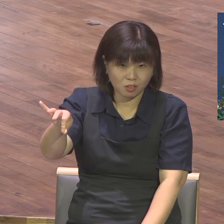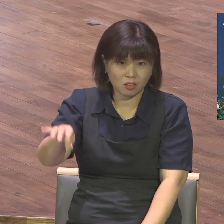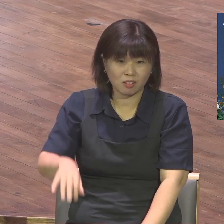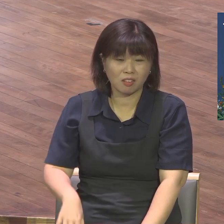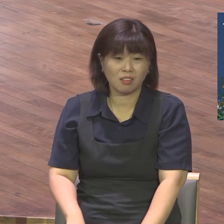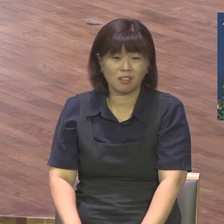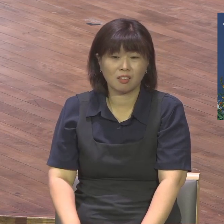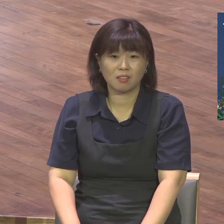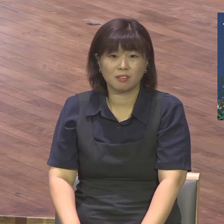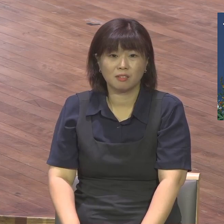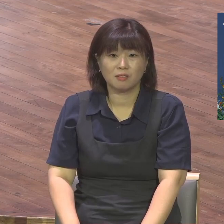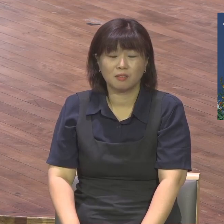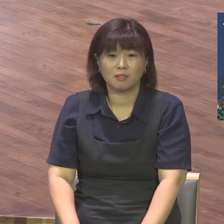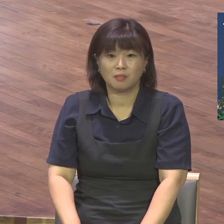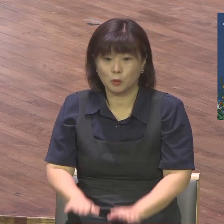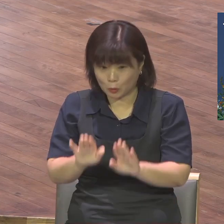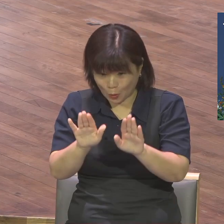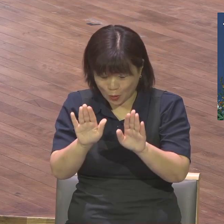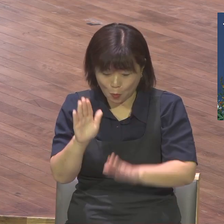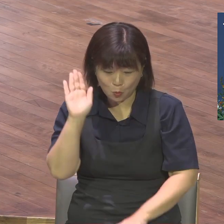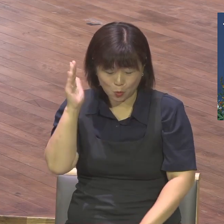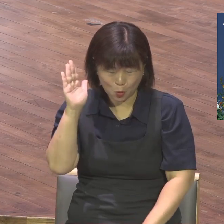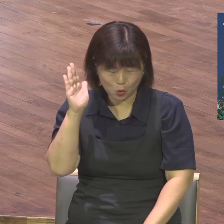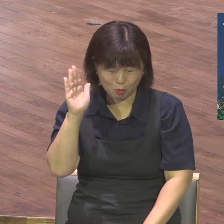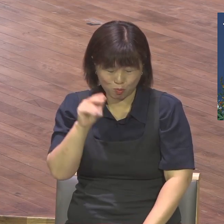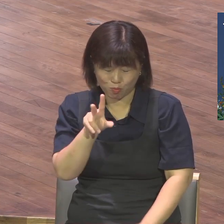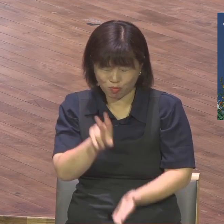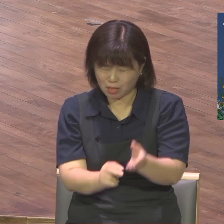요즘은요, 딥페이크 범죄 아시죠?